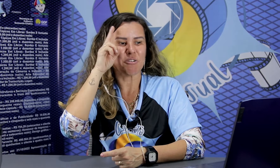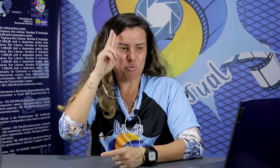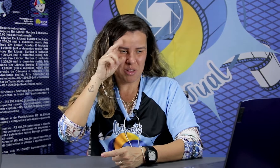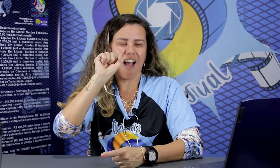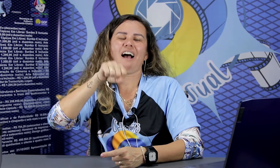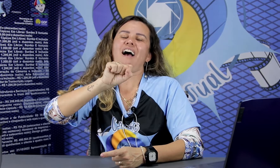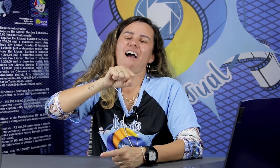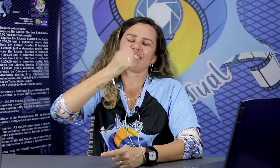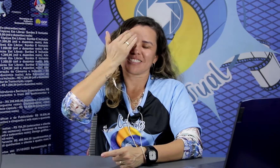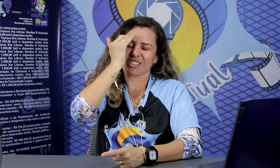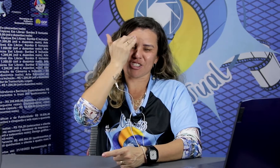Segunda.